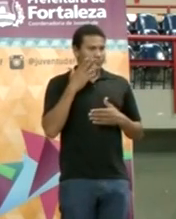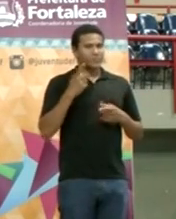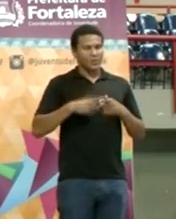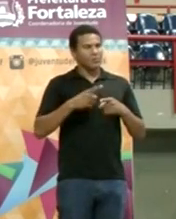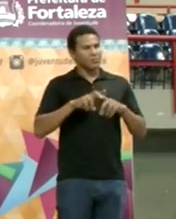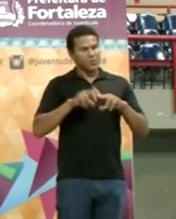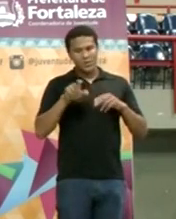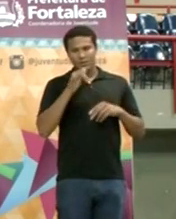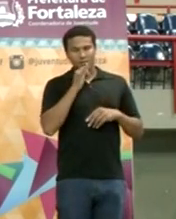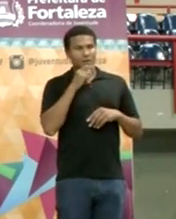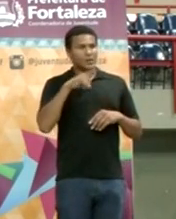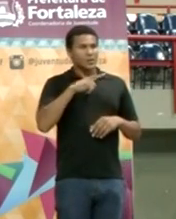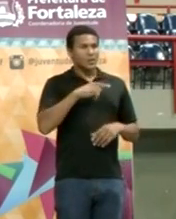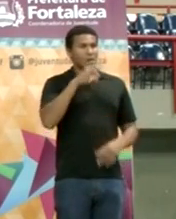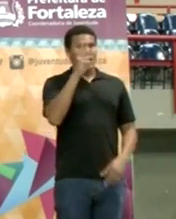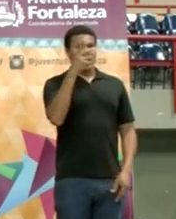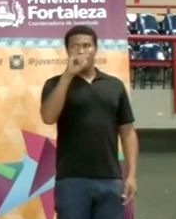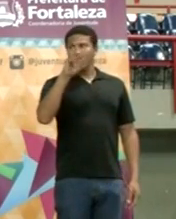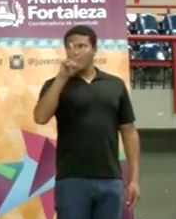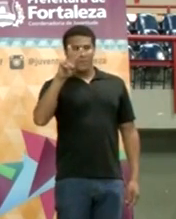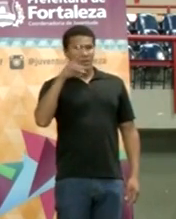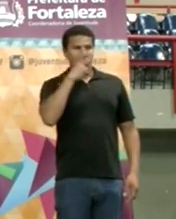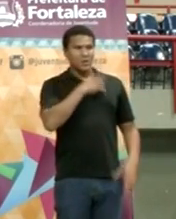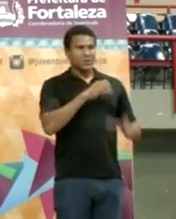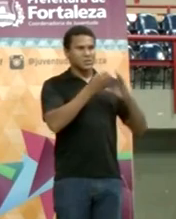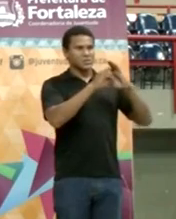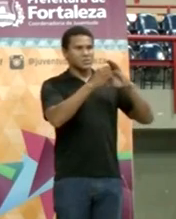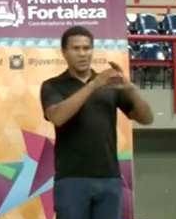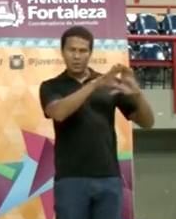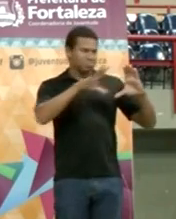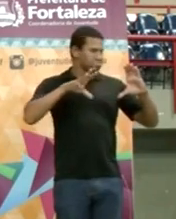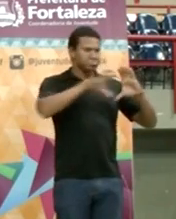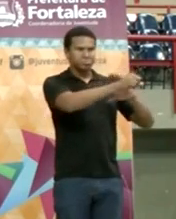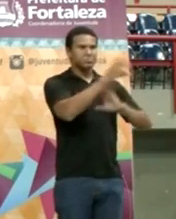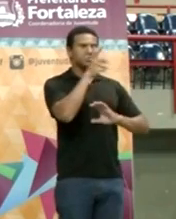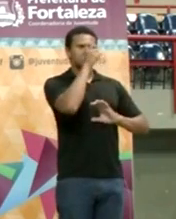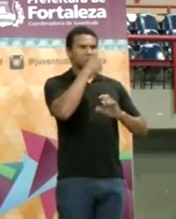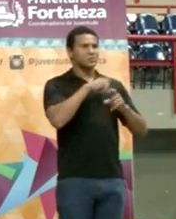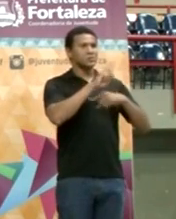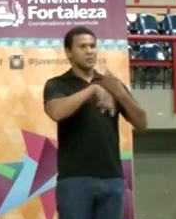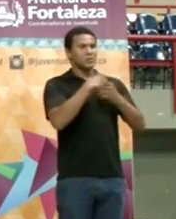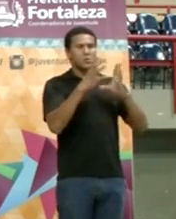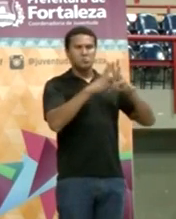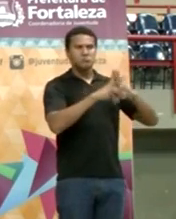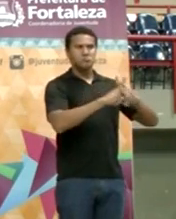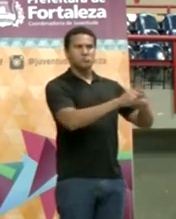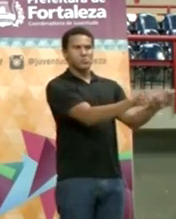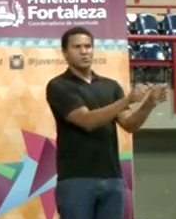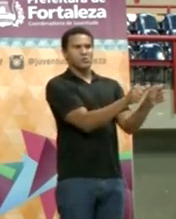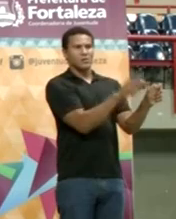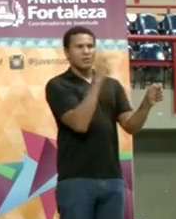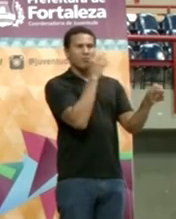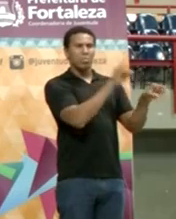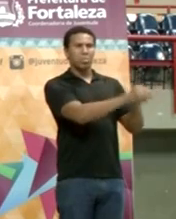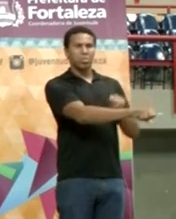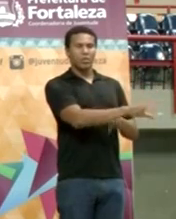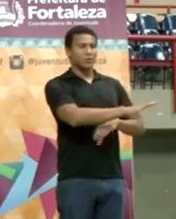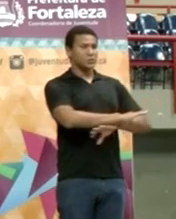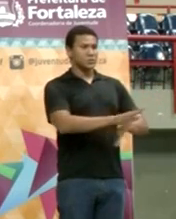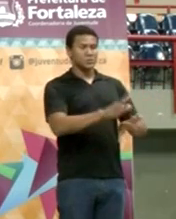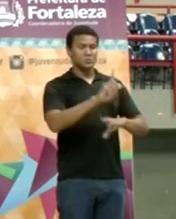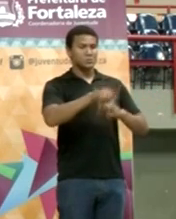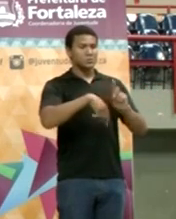a célula, modifica o núcleo da célula, depois destrói a célula e produz novos vírus a partir dessa célula antes de